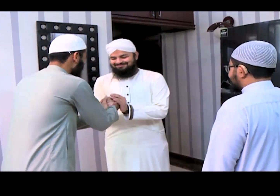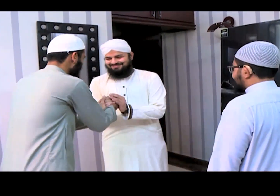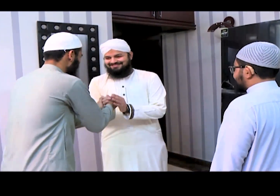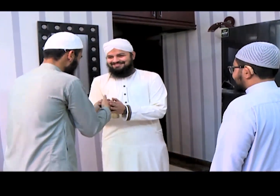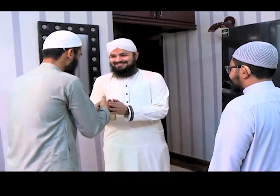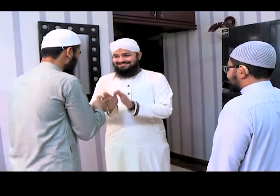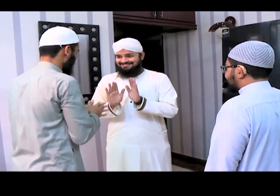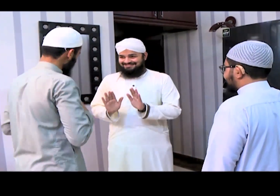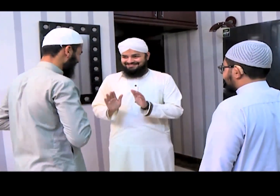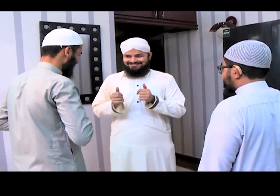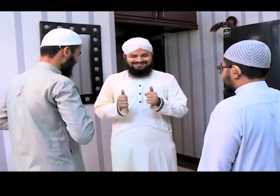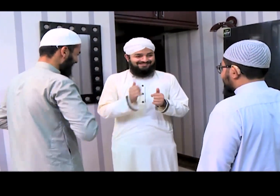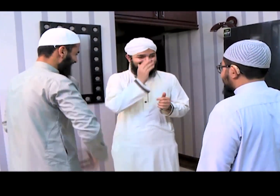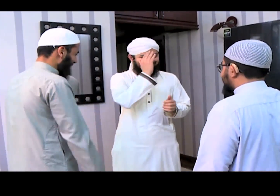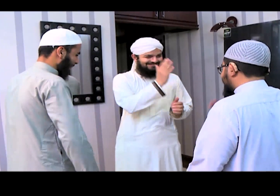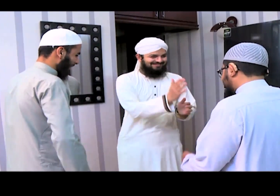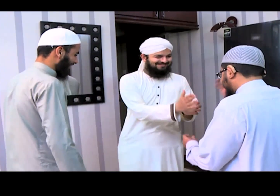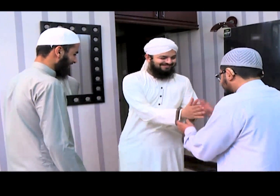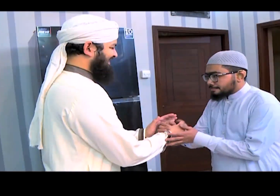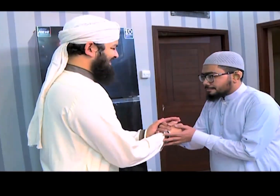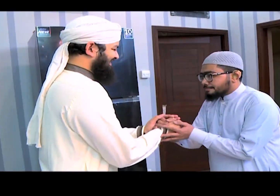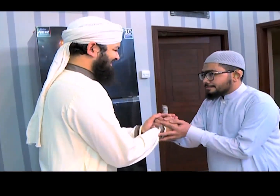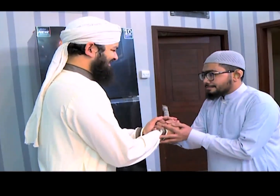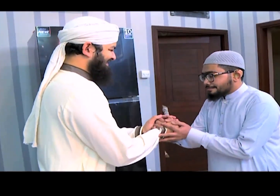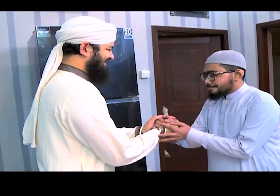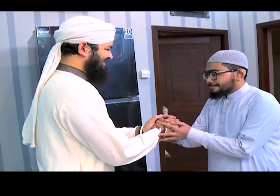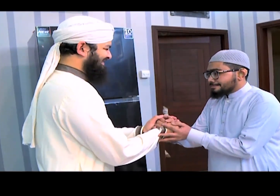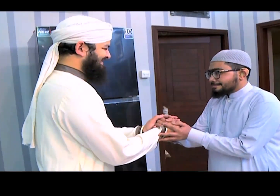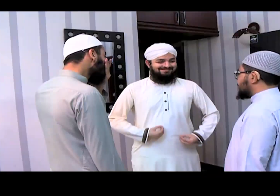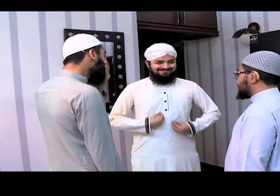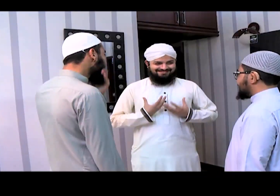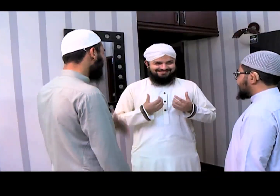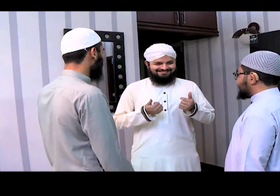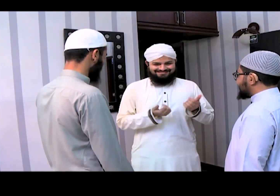اسلام، نفرت دلوں سے مٹاتا ہے